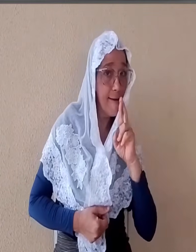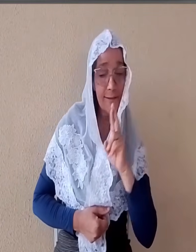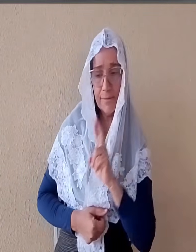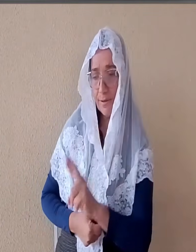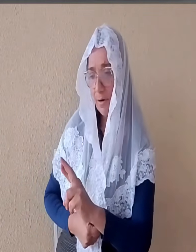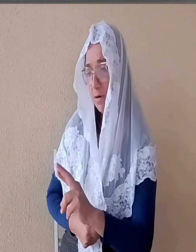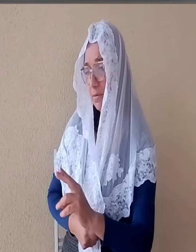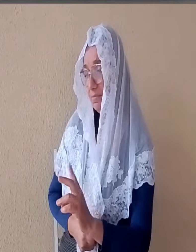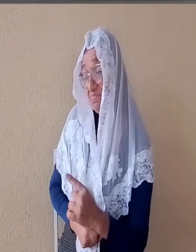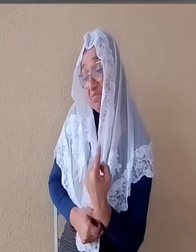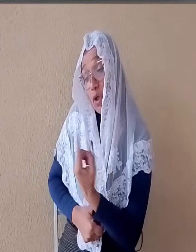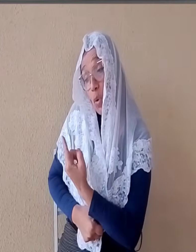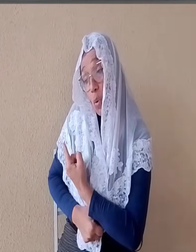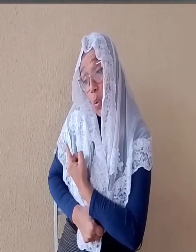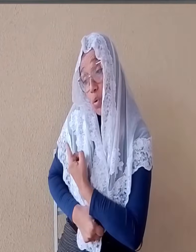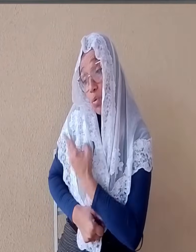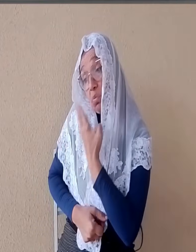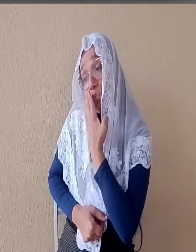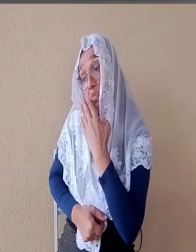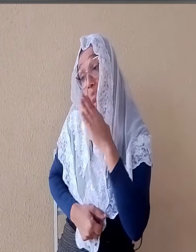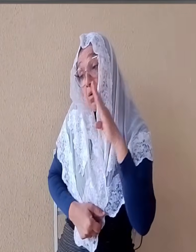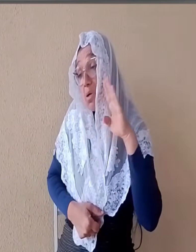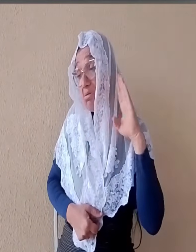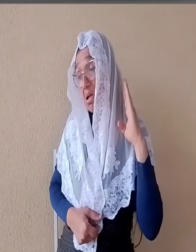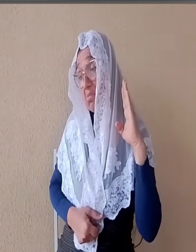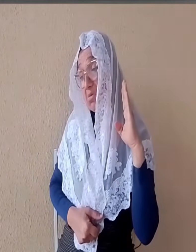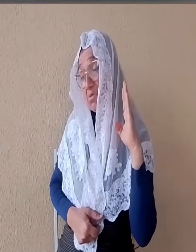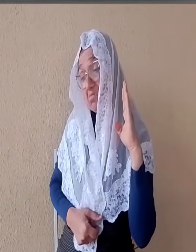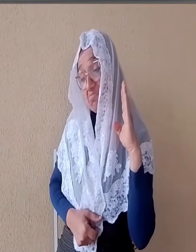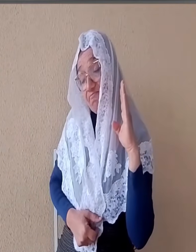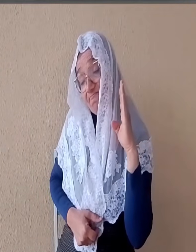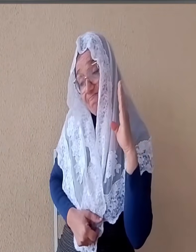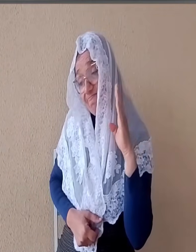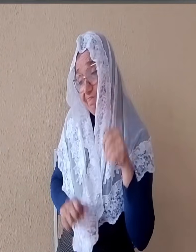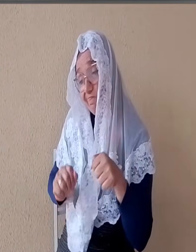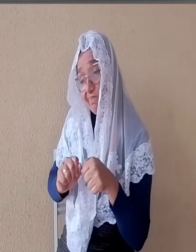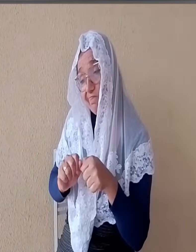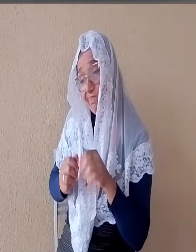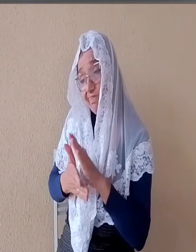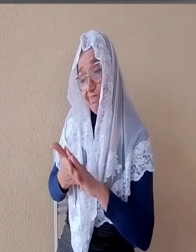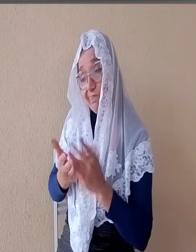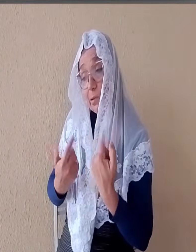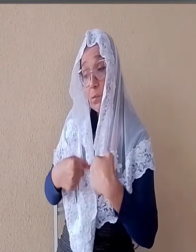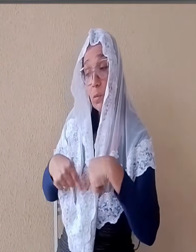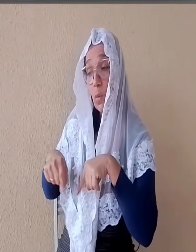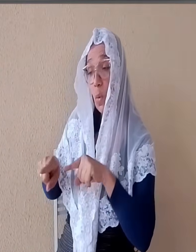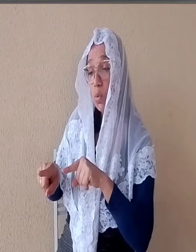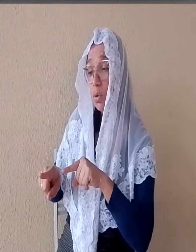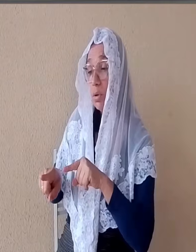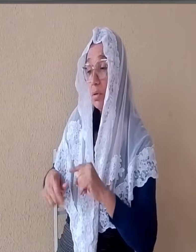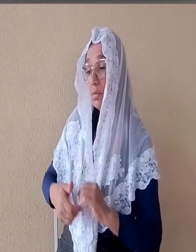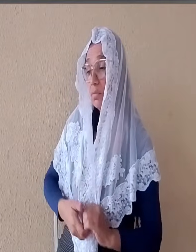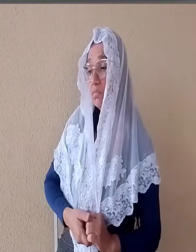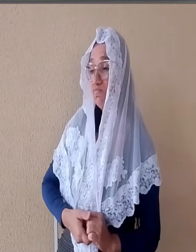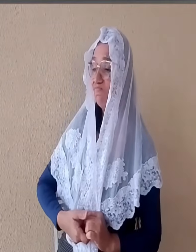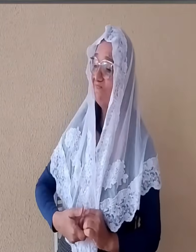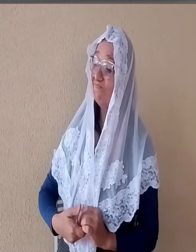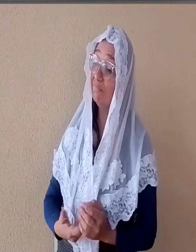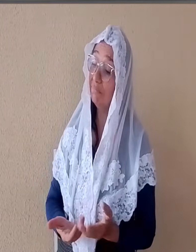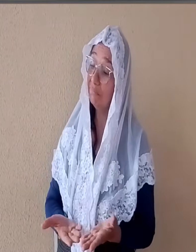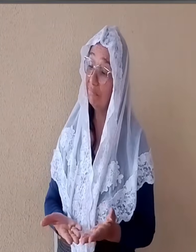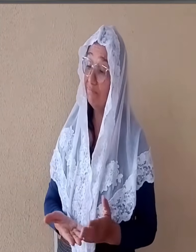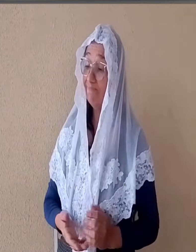que não podemos tocar-lhes, e isto porém fazemos, e dar-lhes a vida, para que não